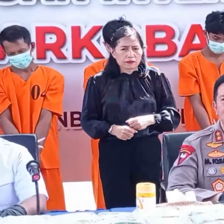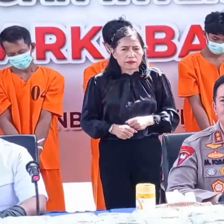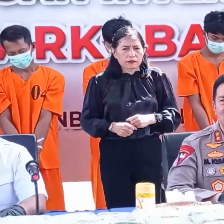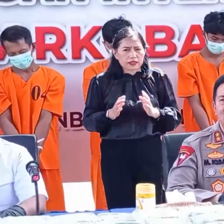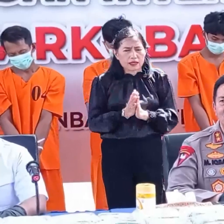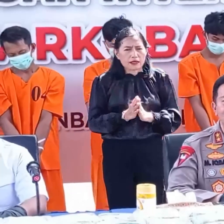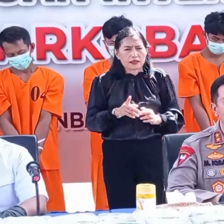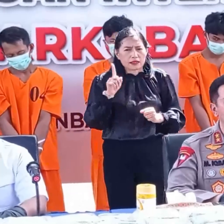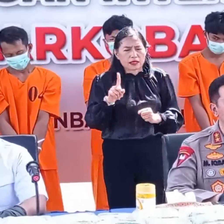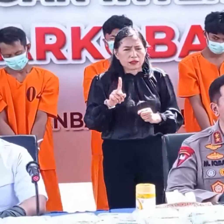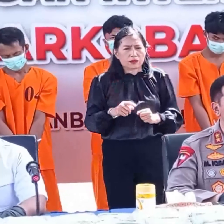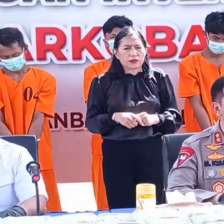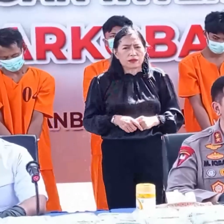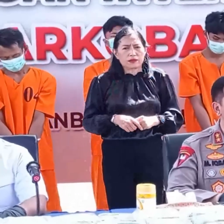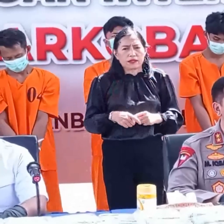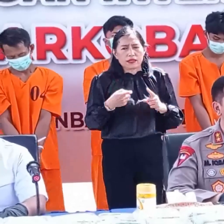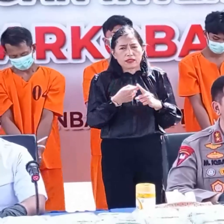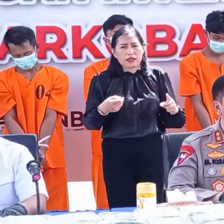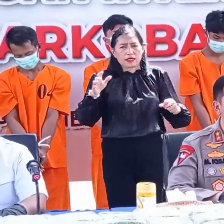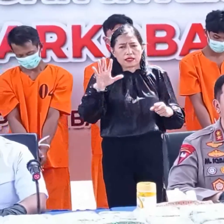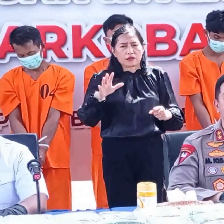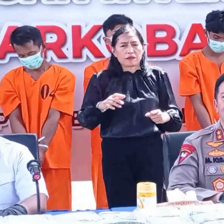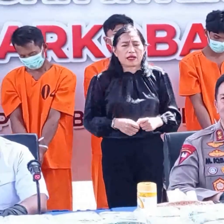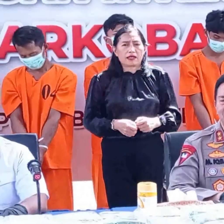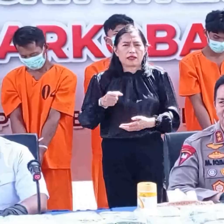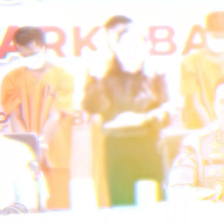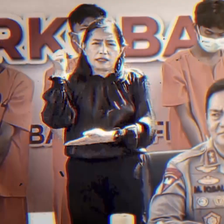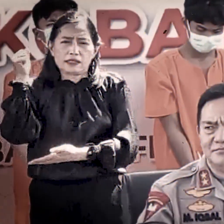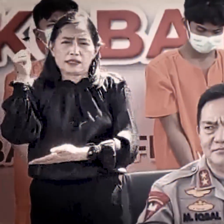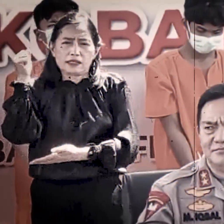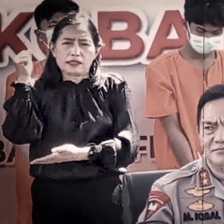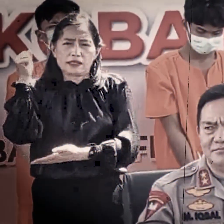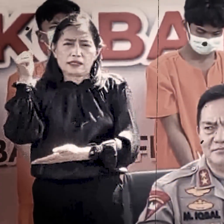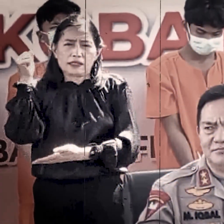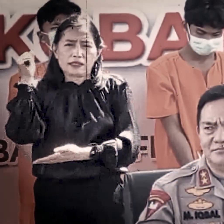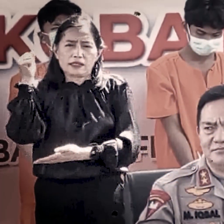satu dari lima tersangka meninggal dunia.